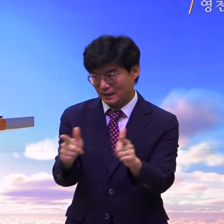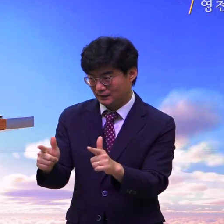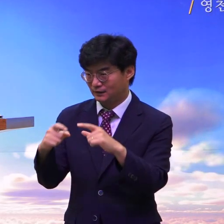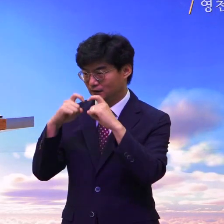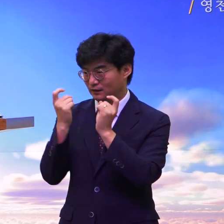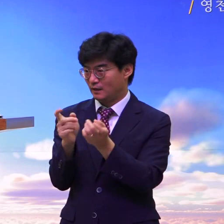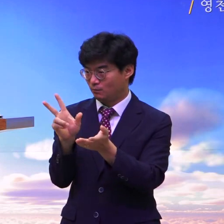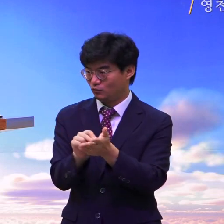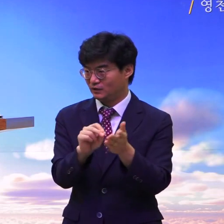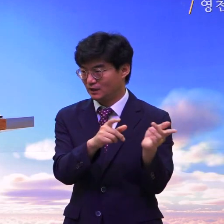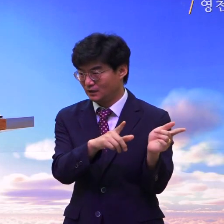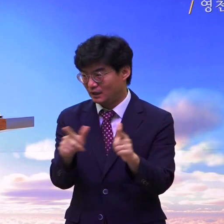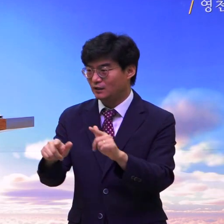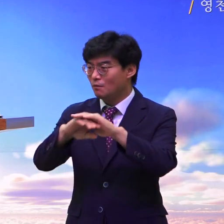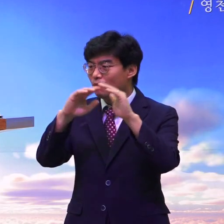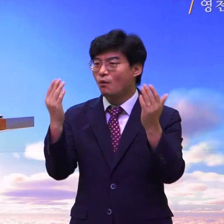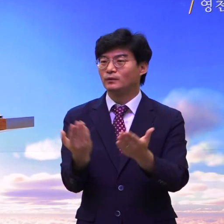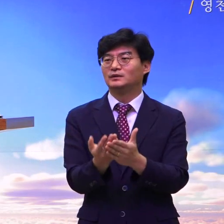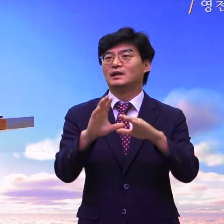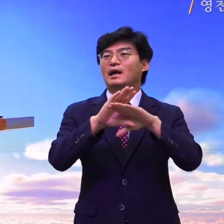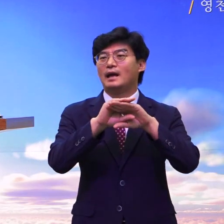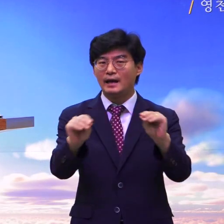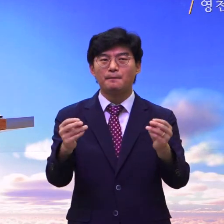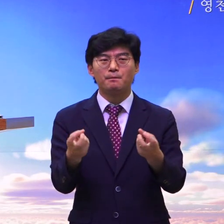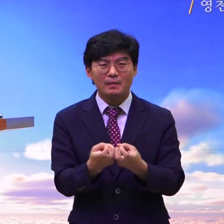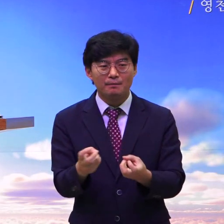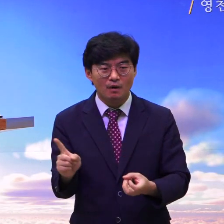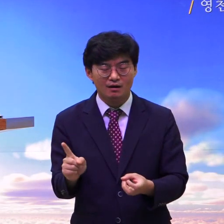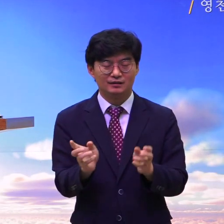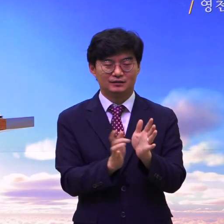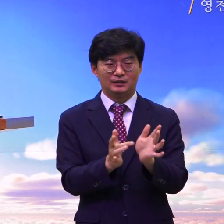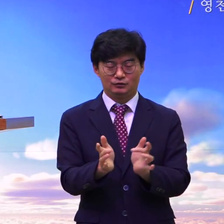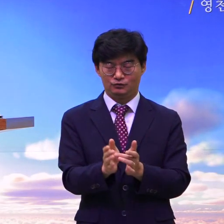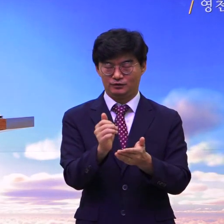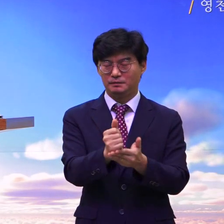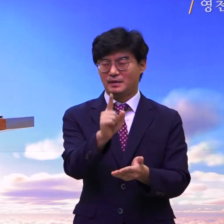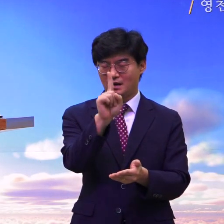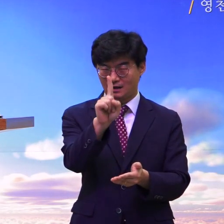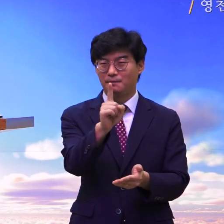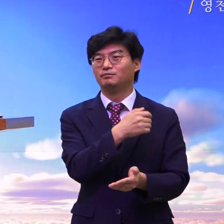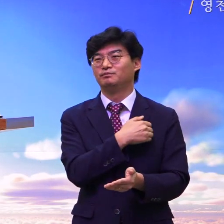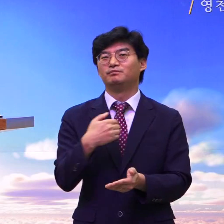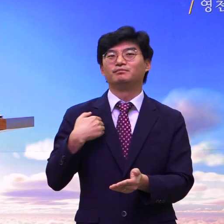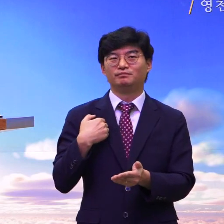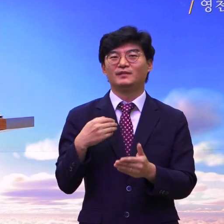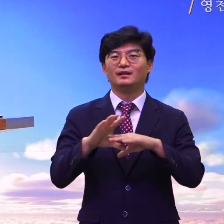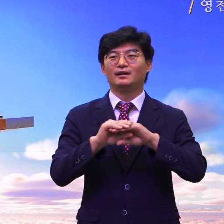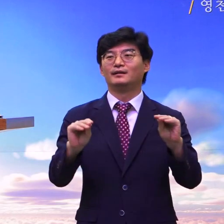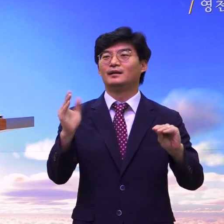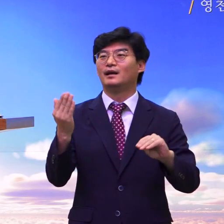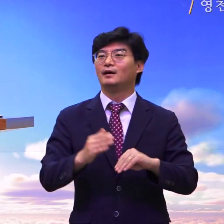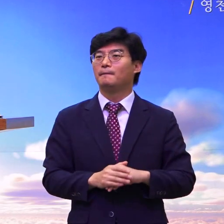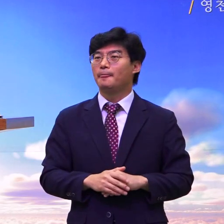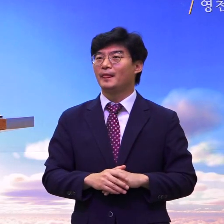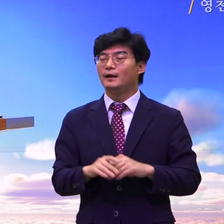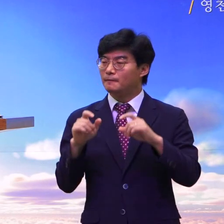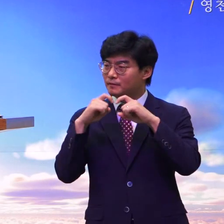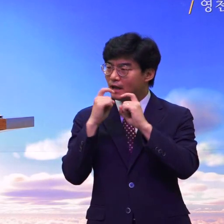근본적인 해답은 오직 예수 그리스도입니다. 이 어려운 때를 살고 있는 우리 개인들의 그런